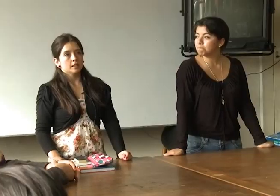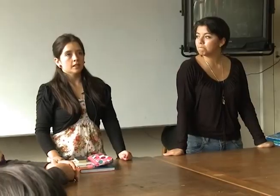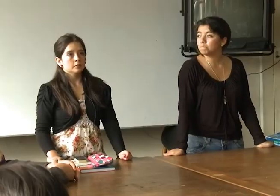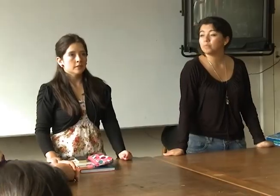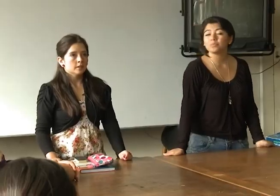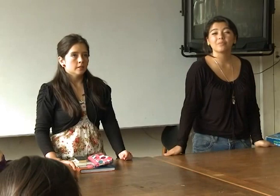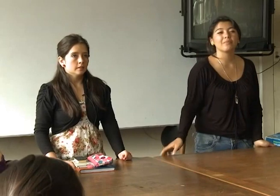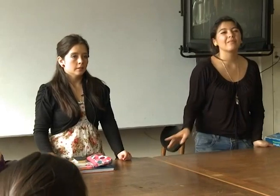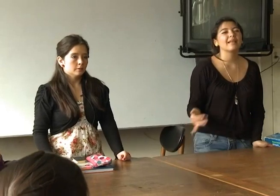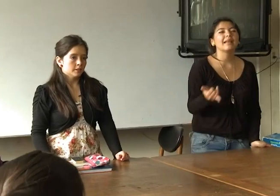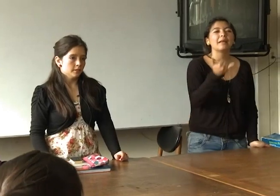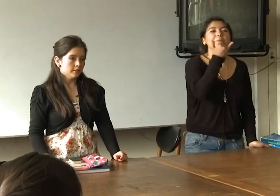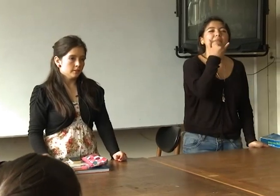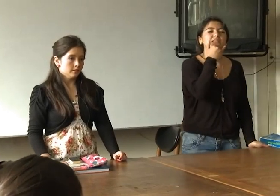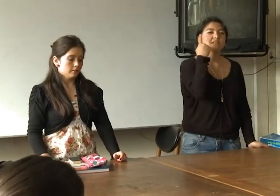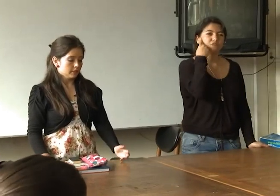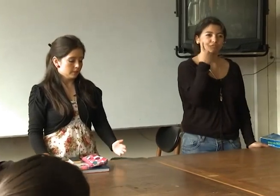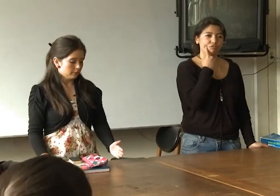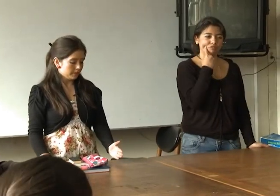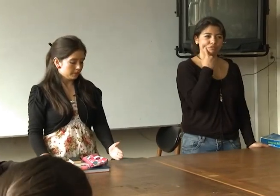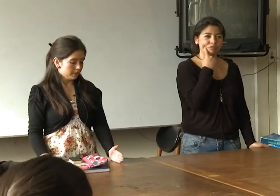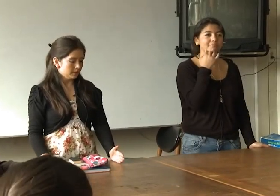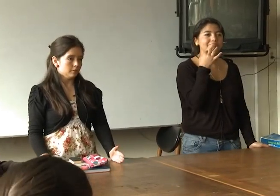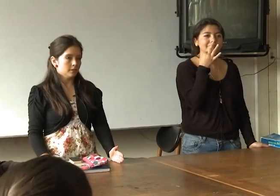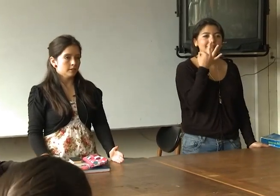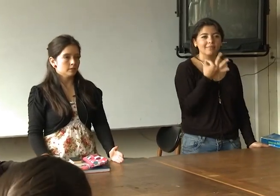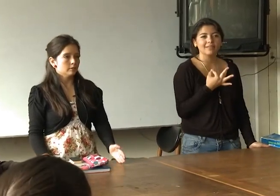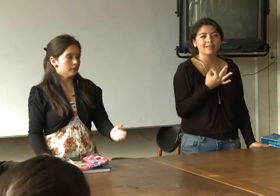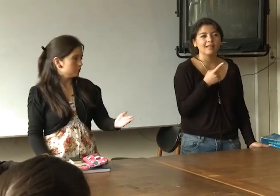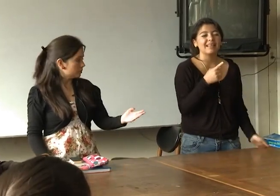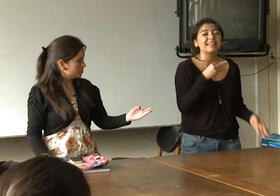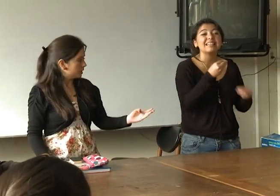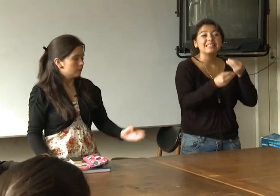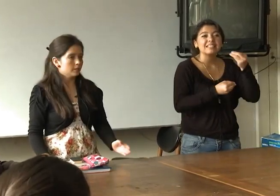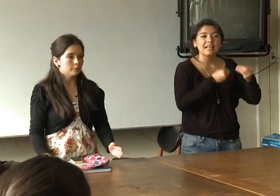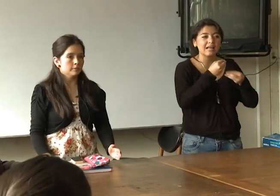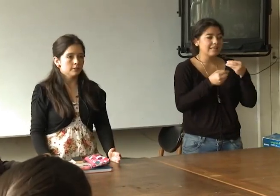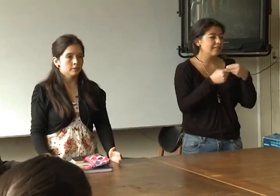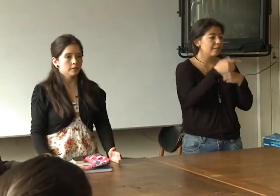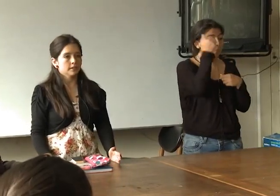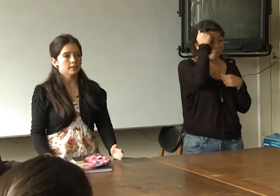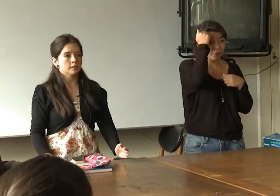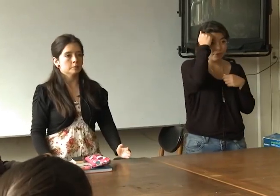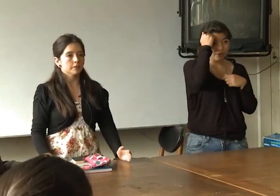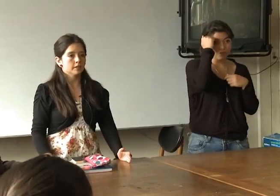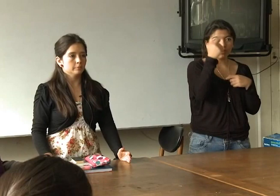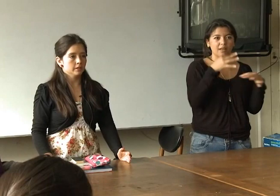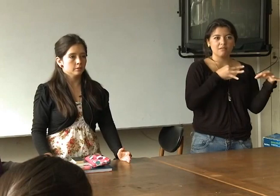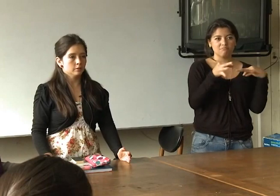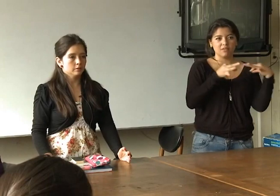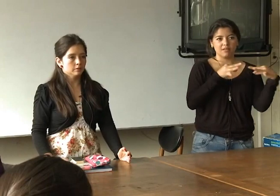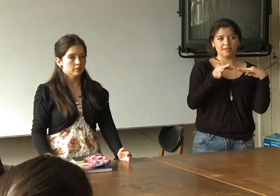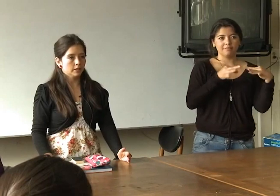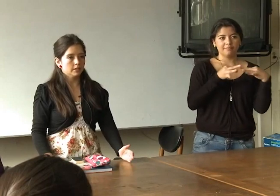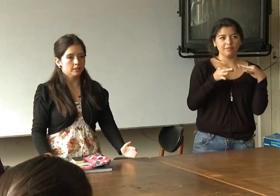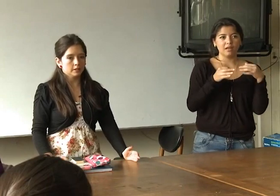caso de ustedes, lo que se va haciendo es lo que nos explicaba la profesora y es el acompañamiento del